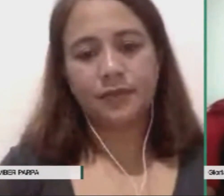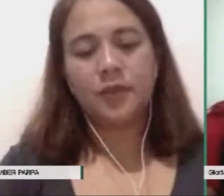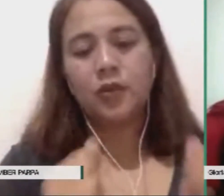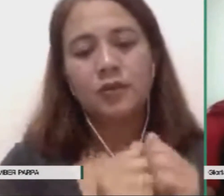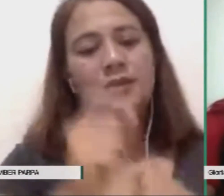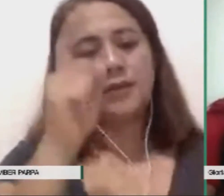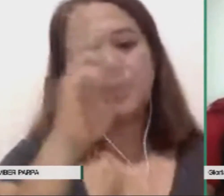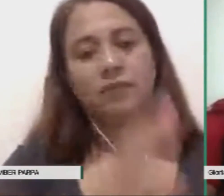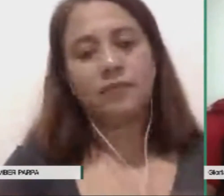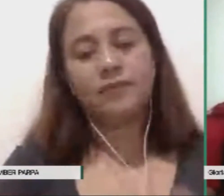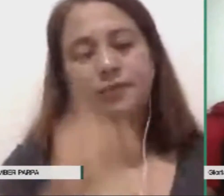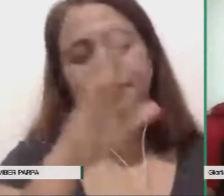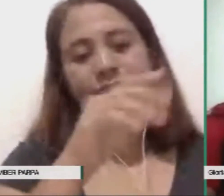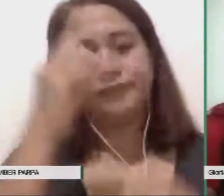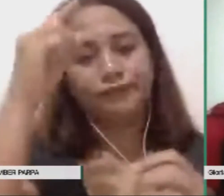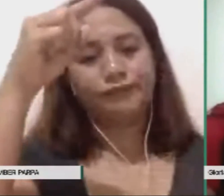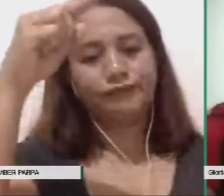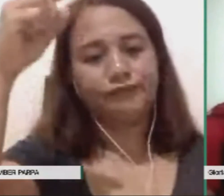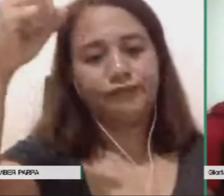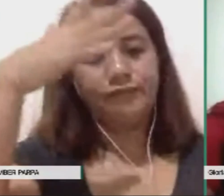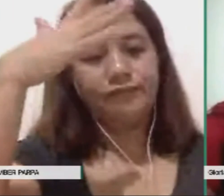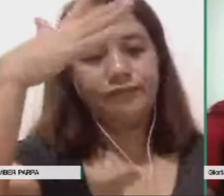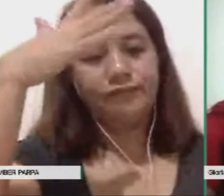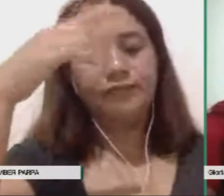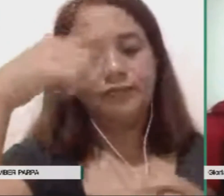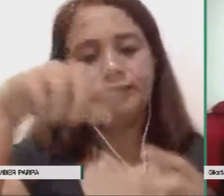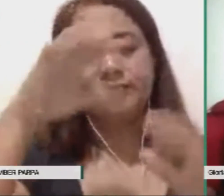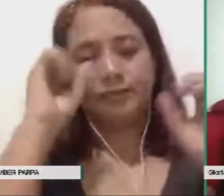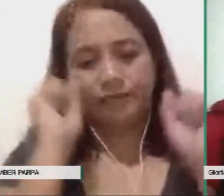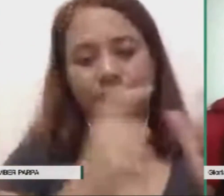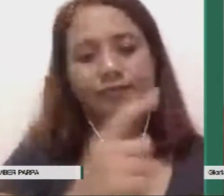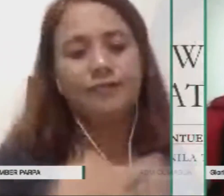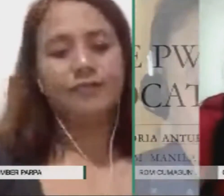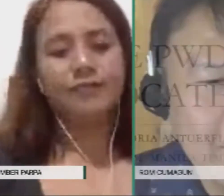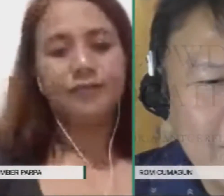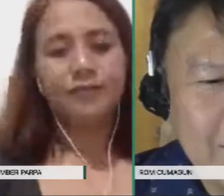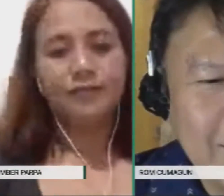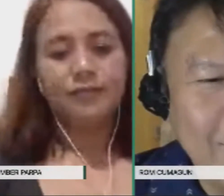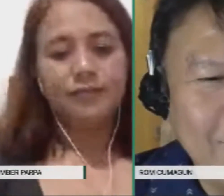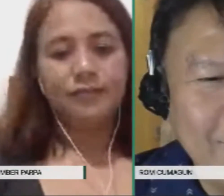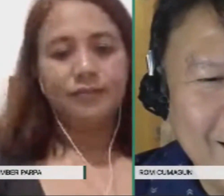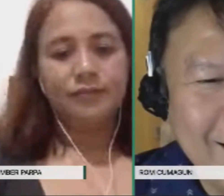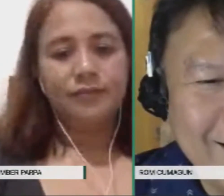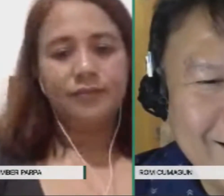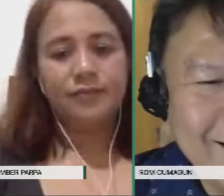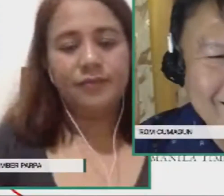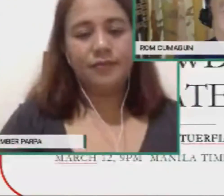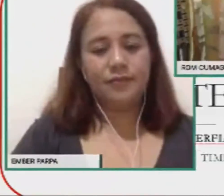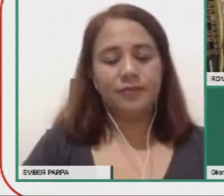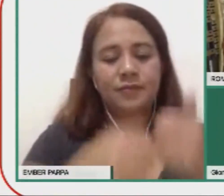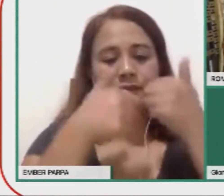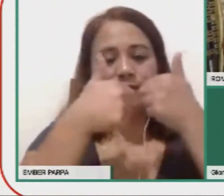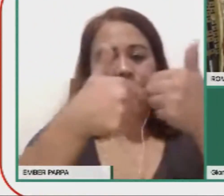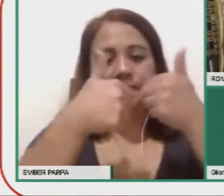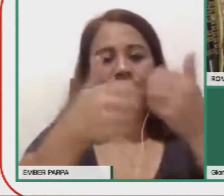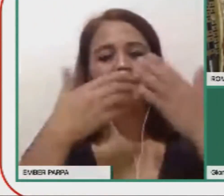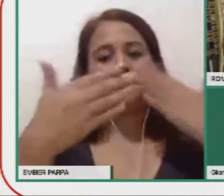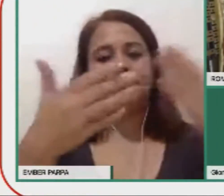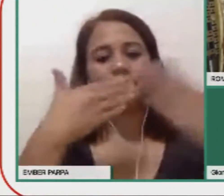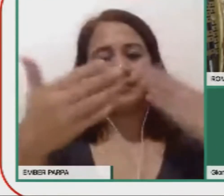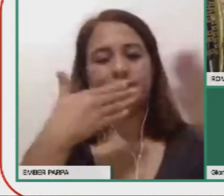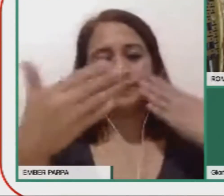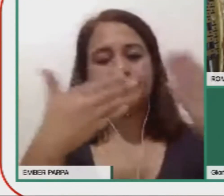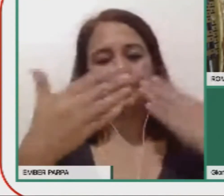By God's grace po ay makakayanan natin lahat ito. Alright. So, yun lamang po at maraming salamat